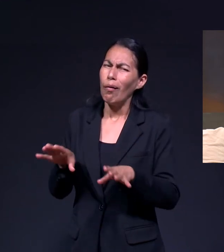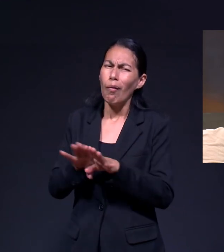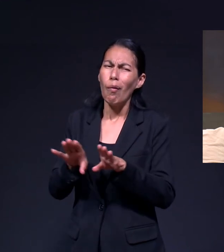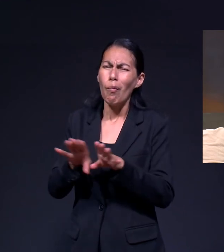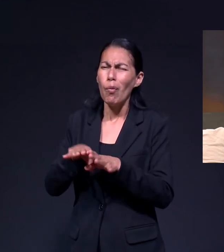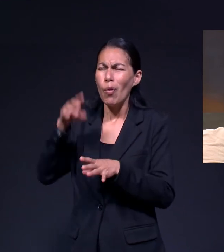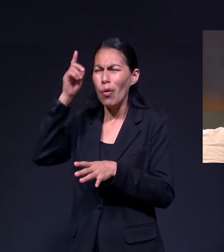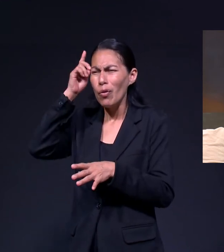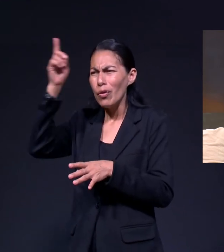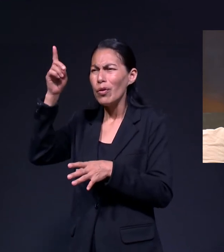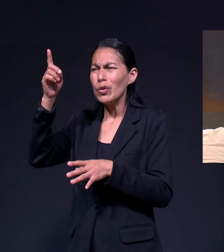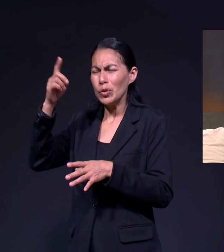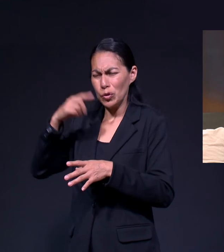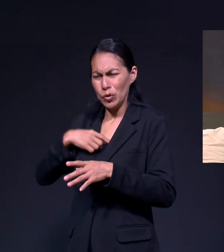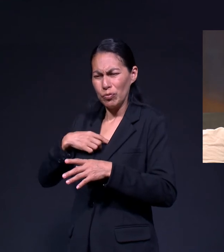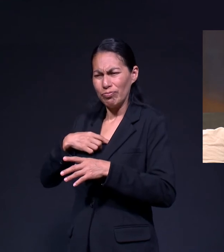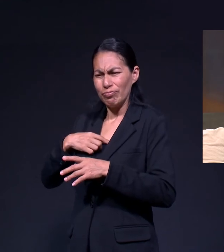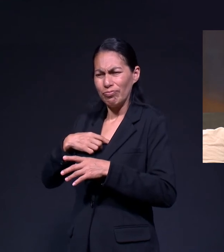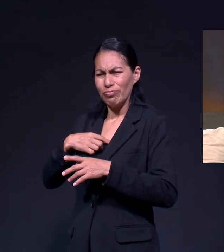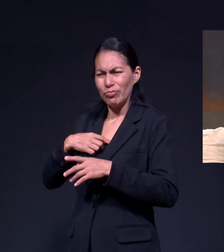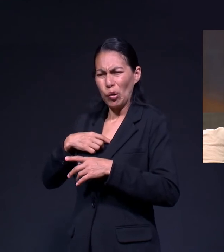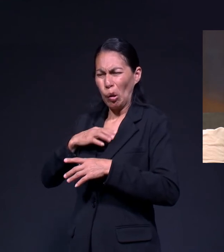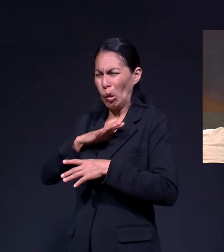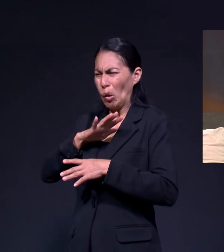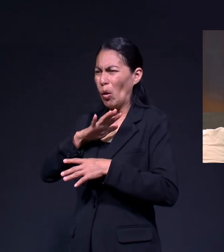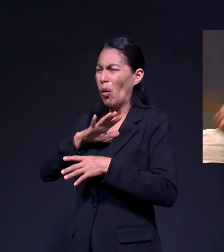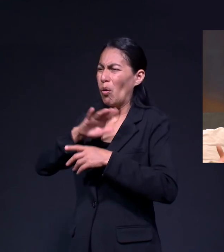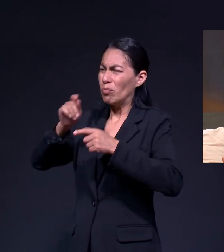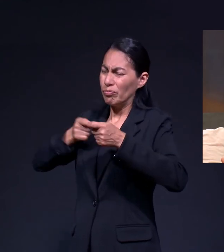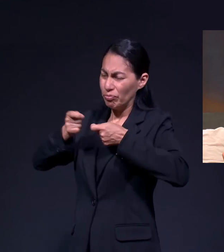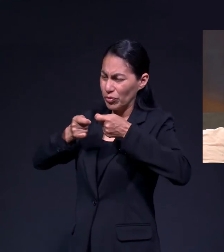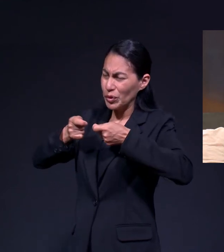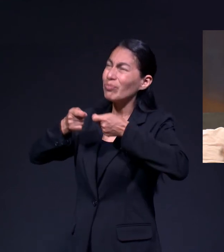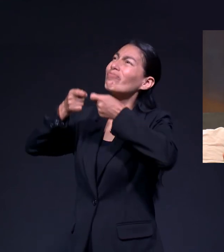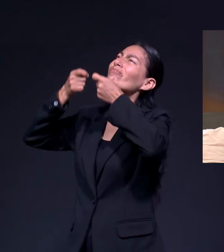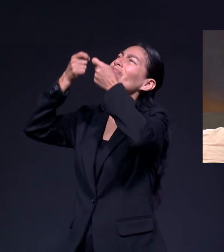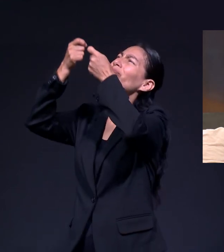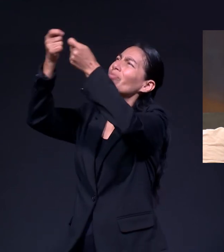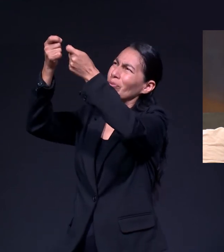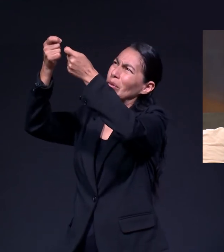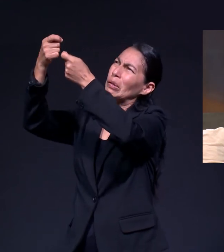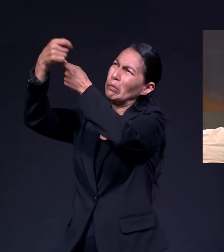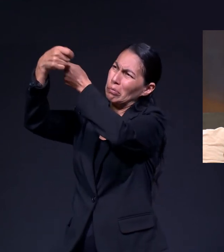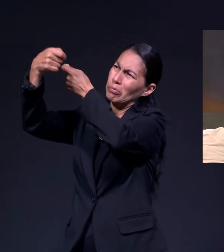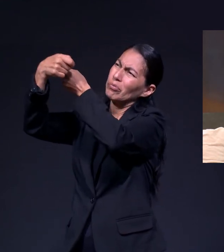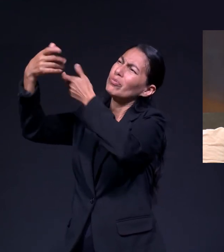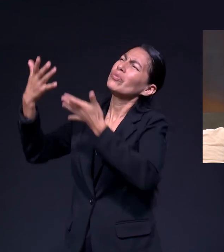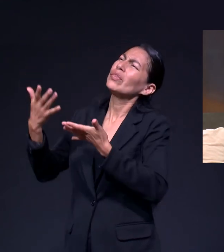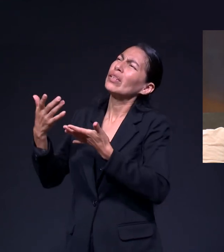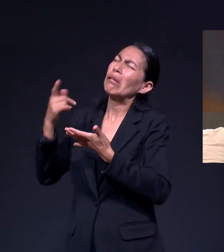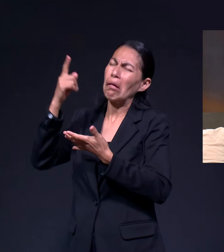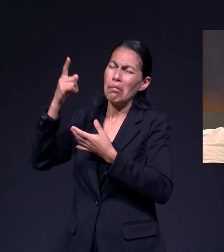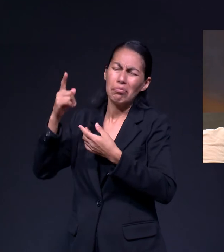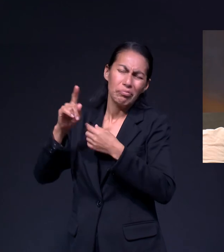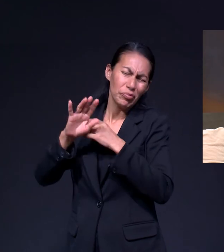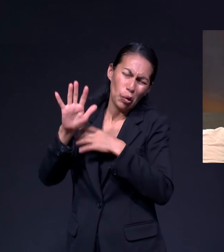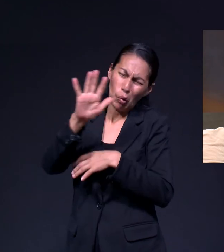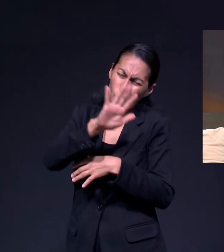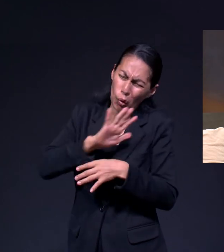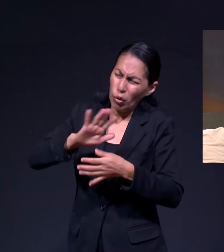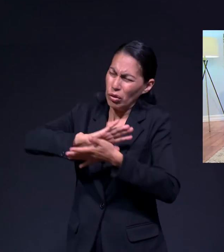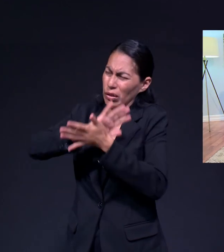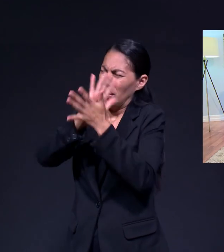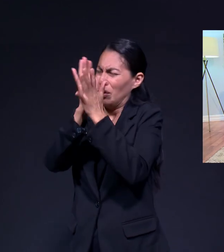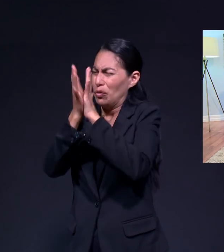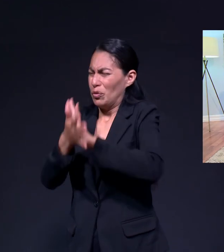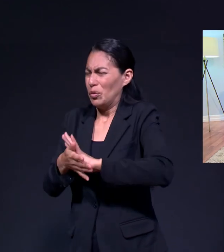todo se vuelve posible porque la fuente verdad de poder lo trascendente nos ponemos en contacto con ellos